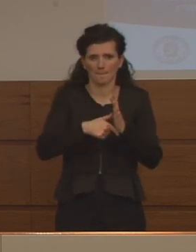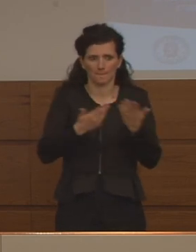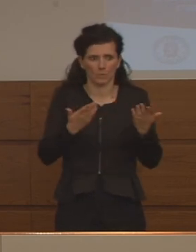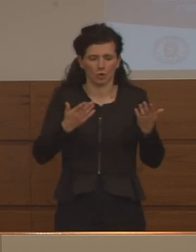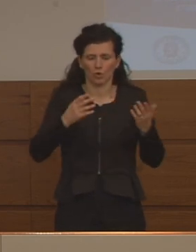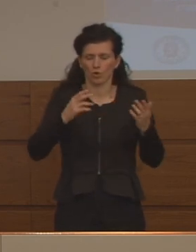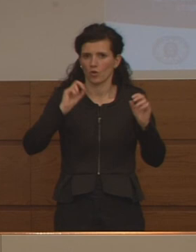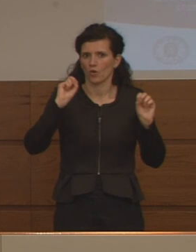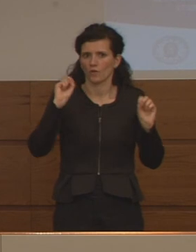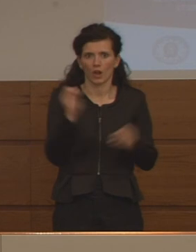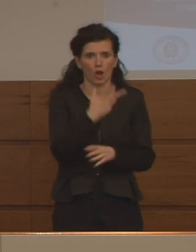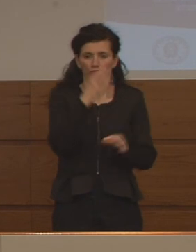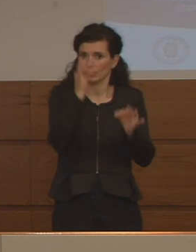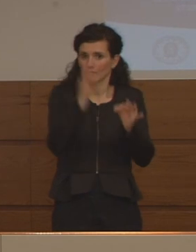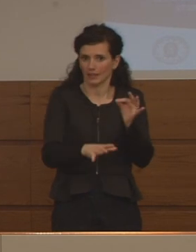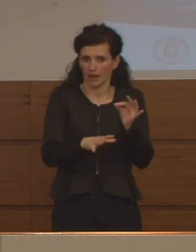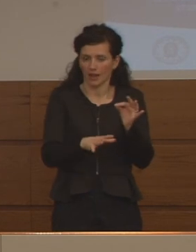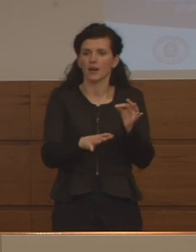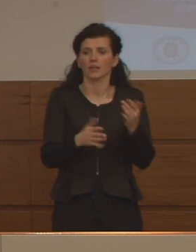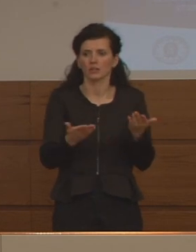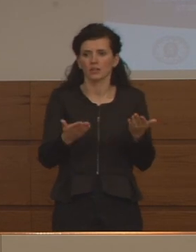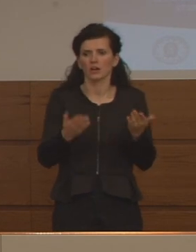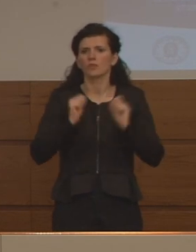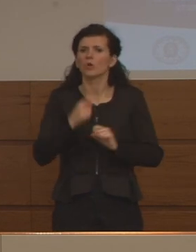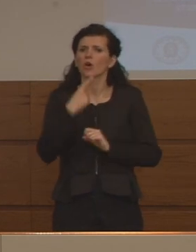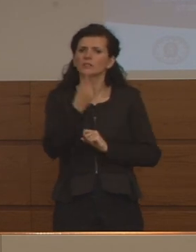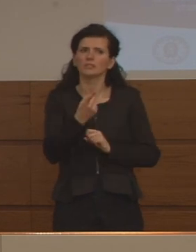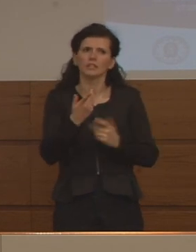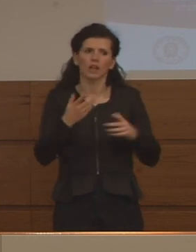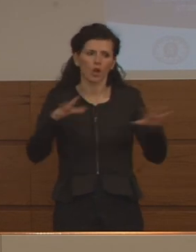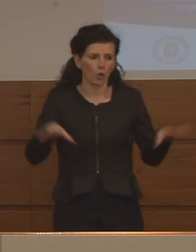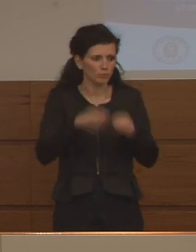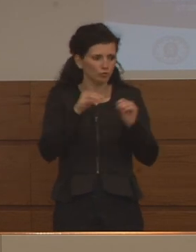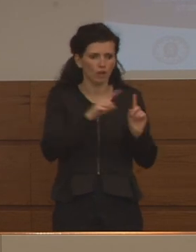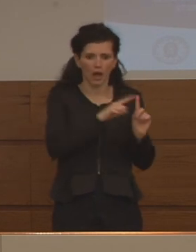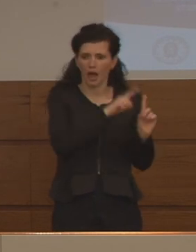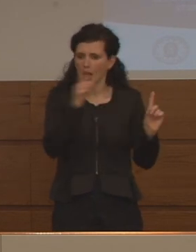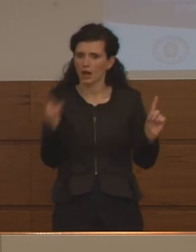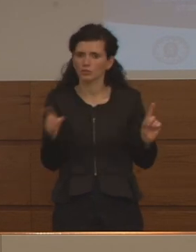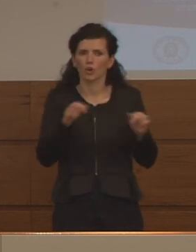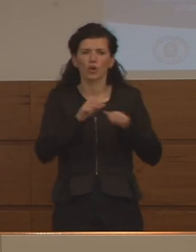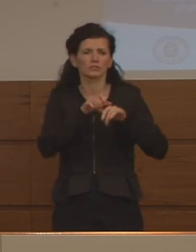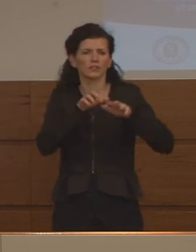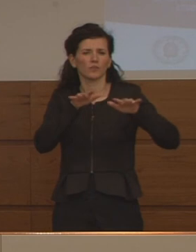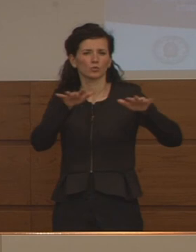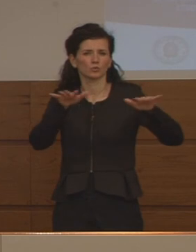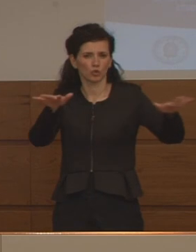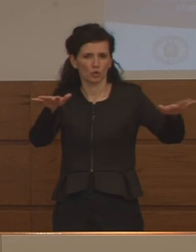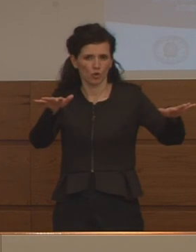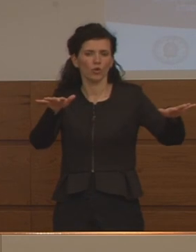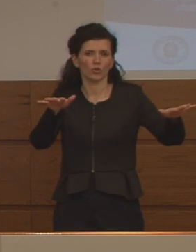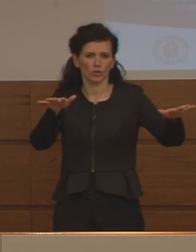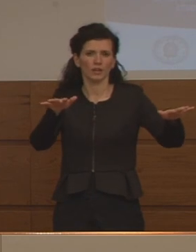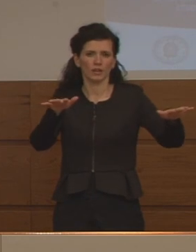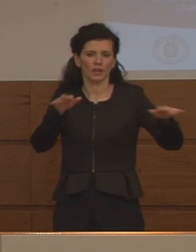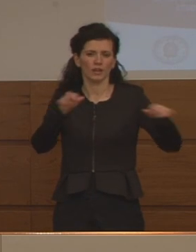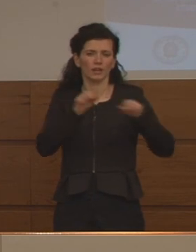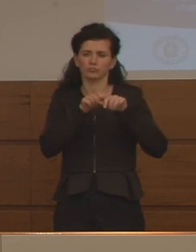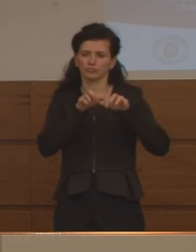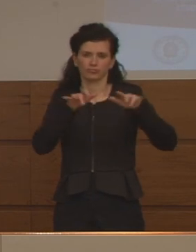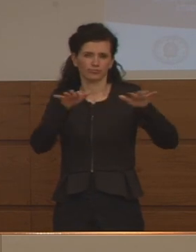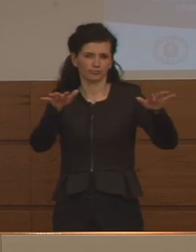anche volendo dare per scontato l'inizio della diffusione epidemica in cina nella seconda parte del